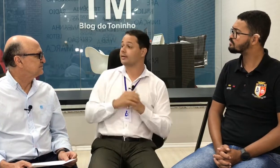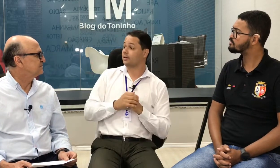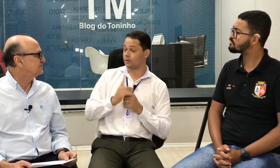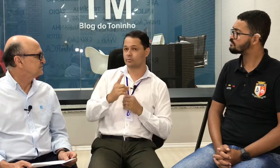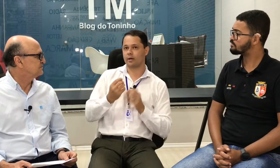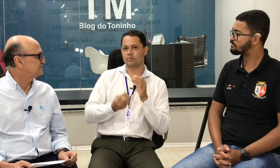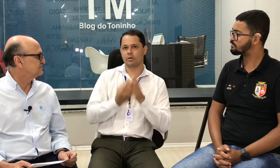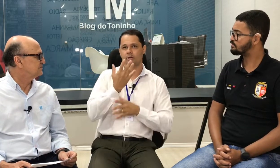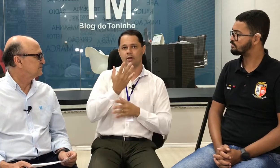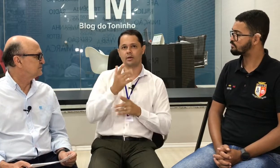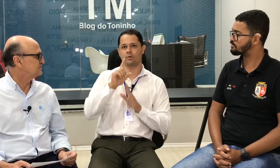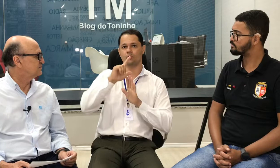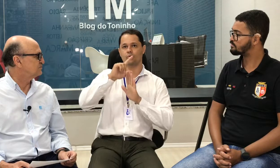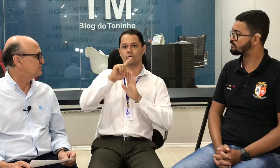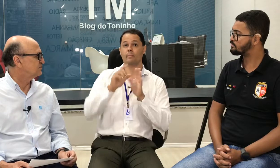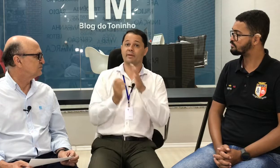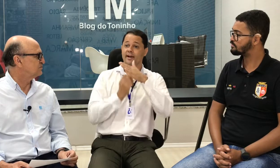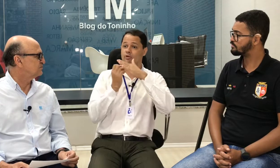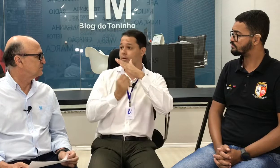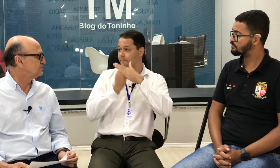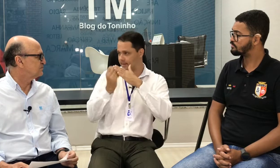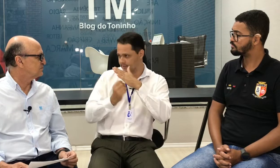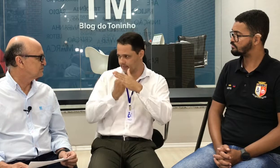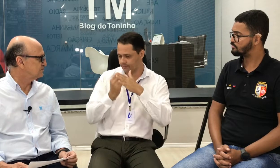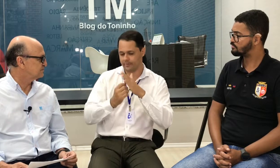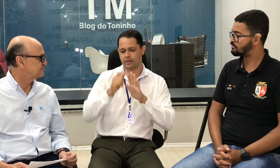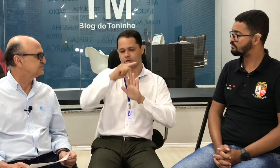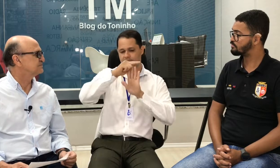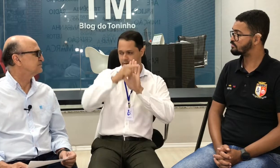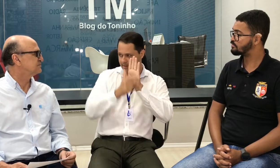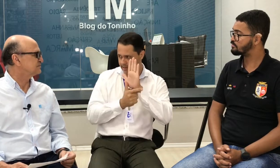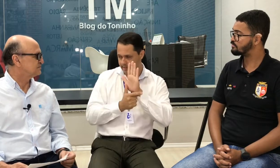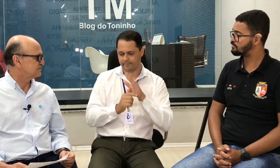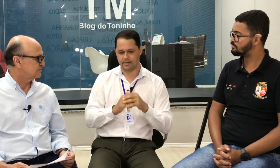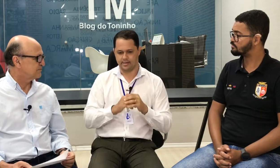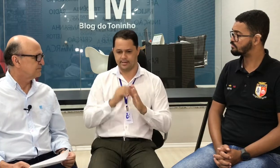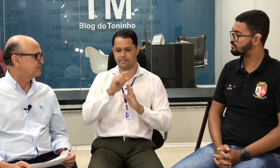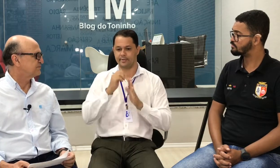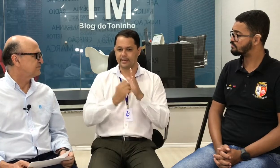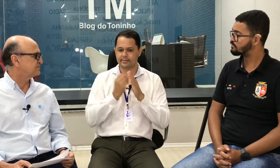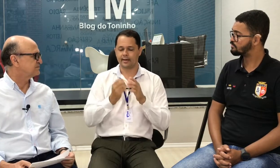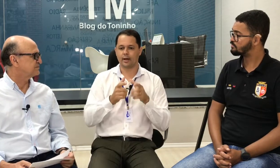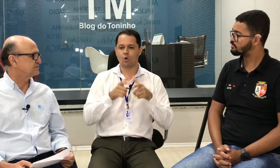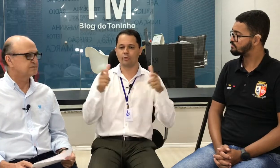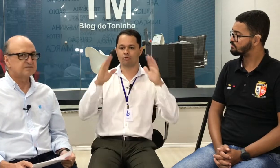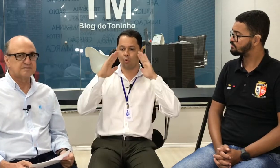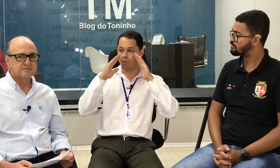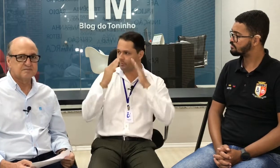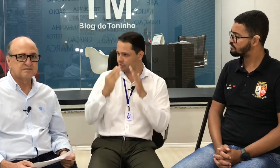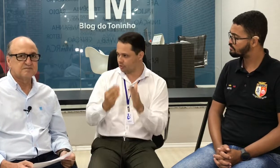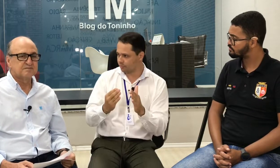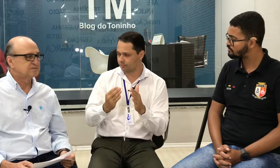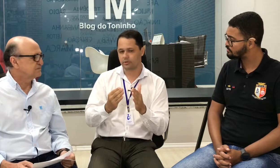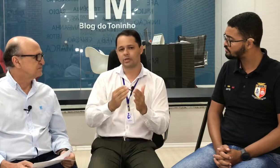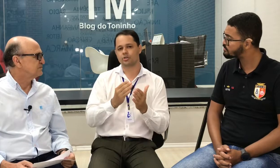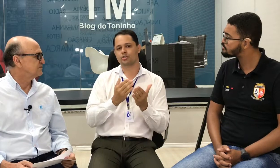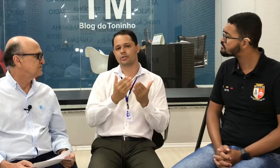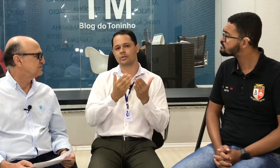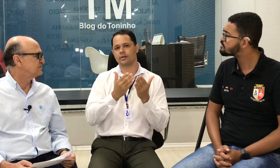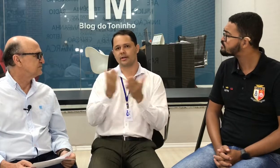Isso, aí eu criei, na verdade, uma empresa chamada Libraria. E a empresa, ela começou com o objetivo de levar